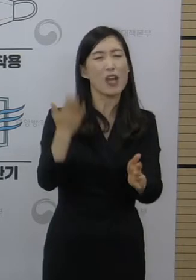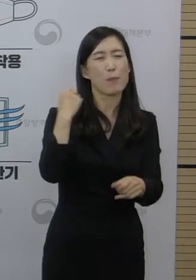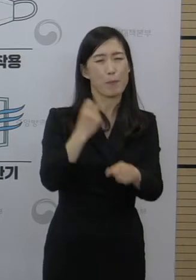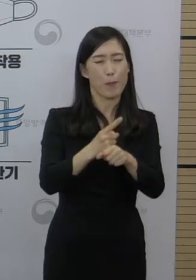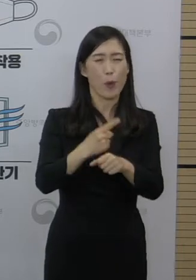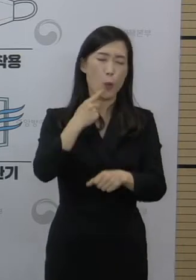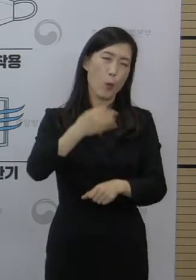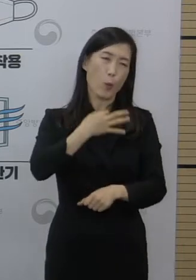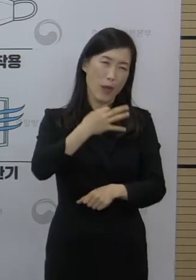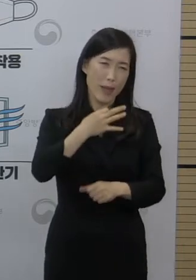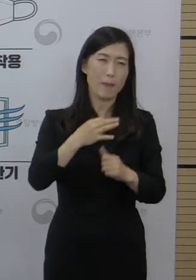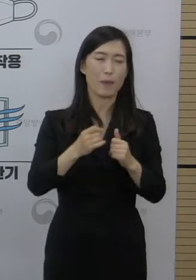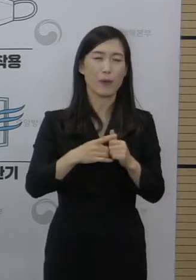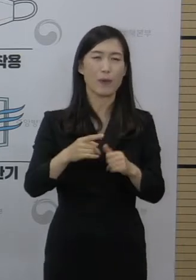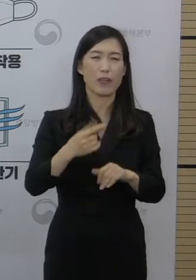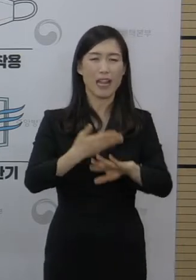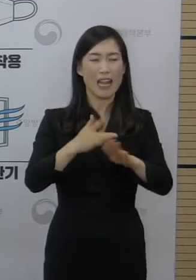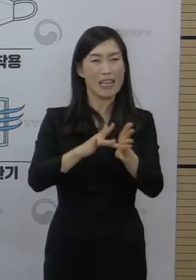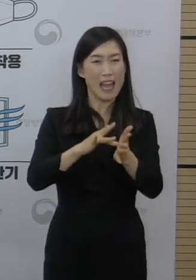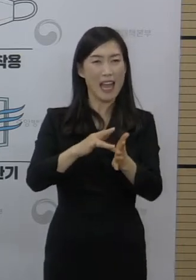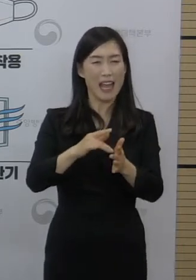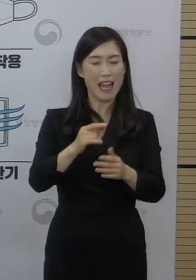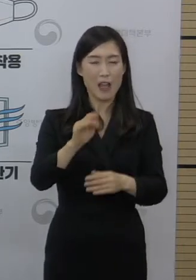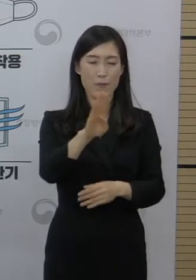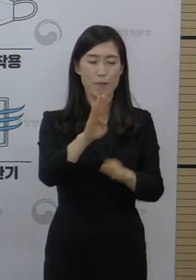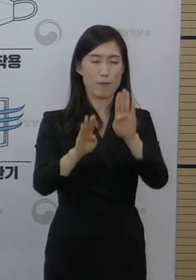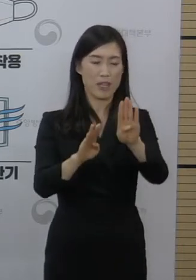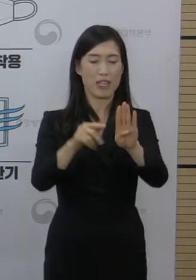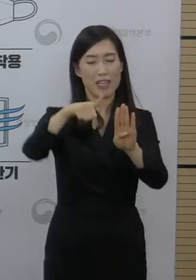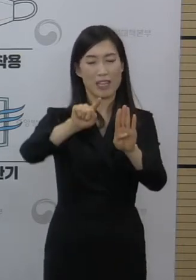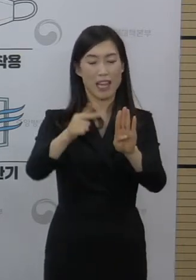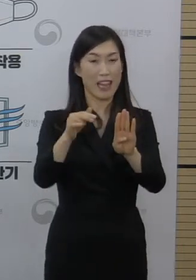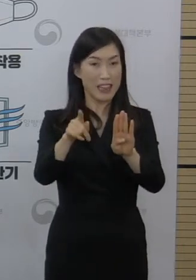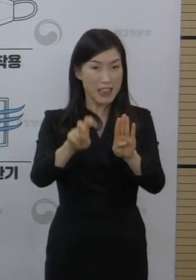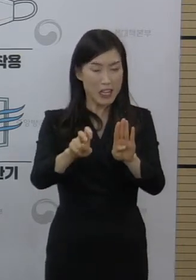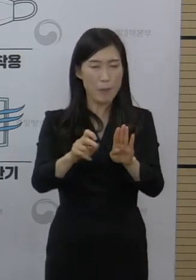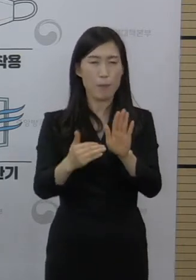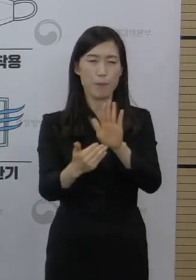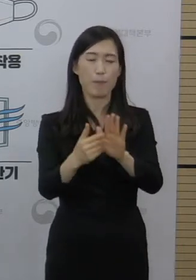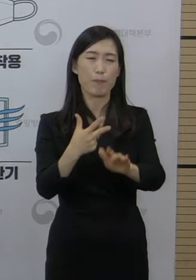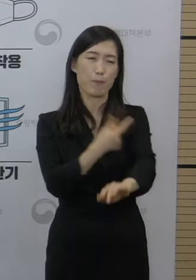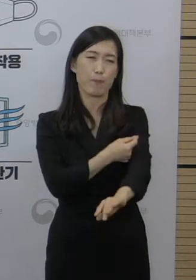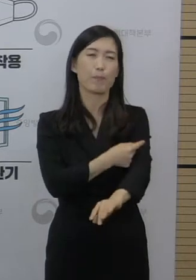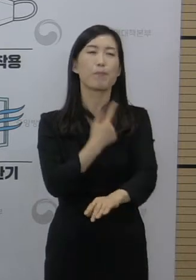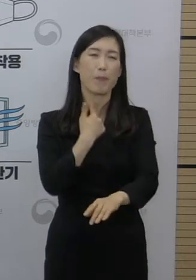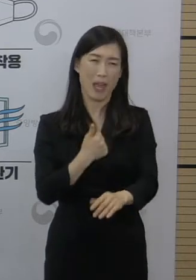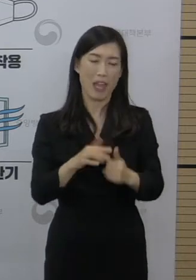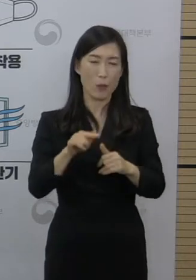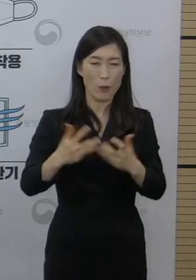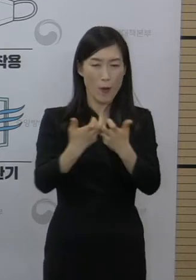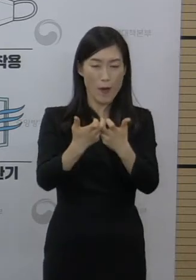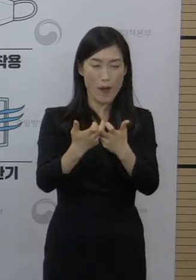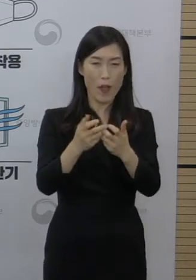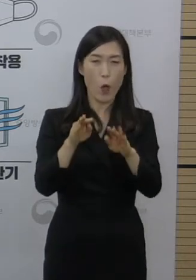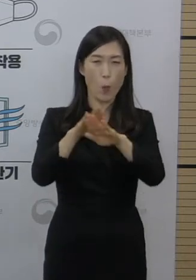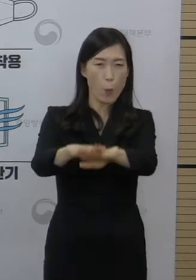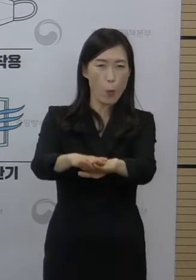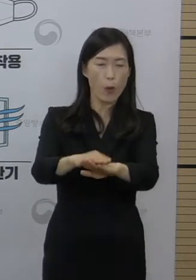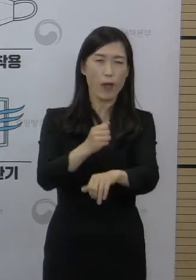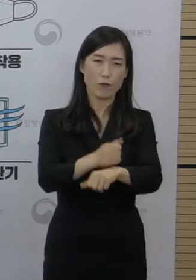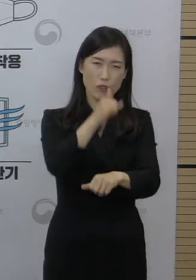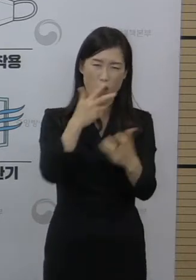형 간염 등 기존 배신과 같은 합성 하 온 방식이며 냉장보관 또 유통이 가능한 장점이